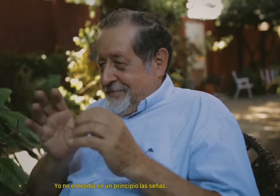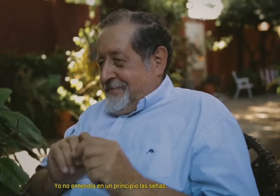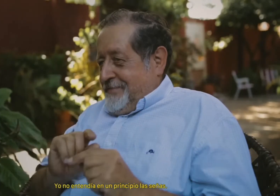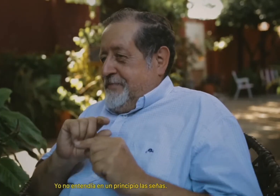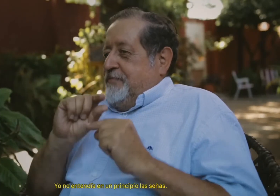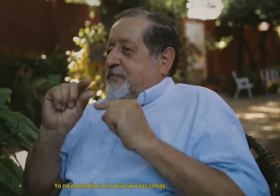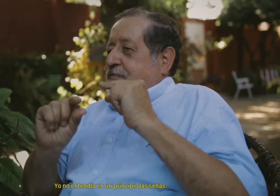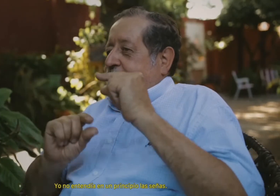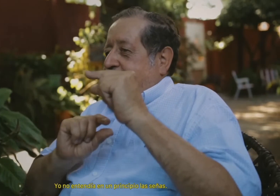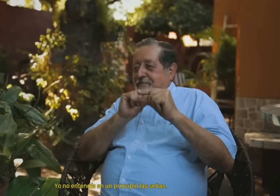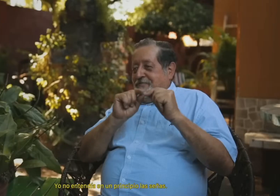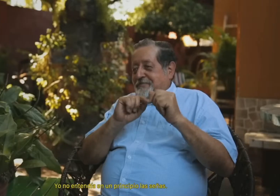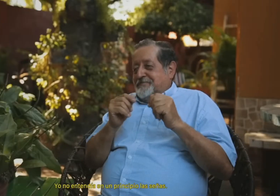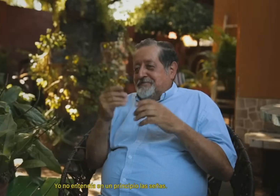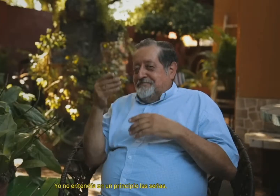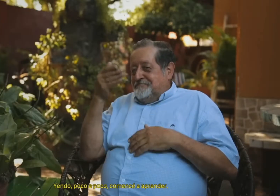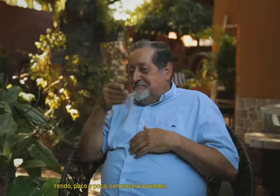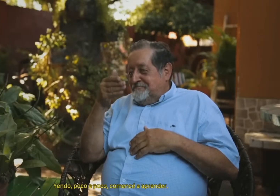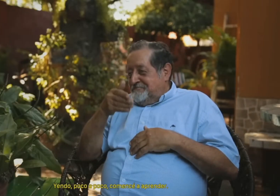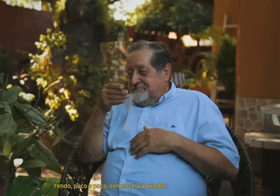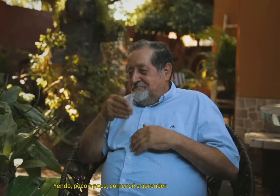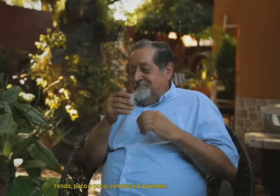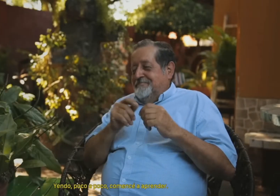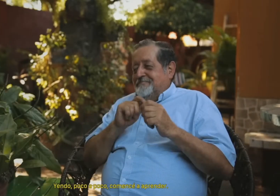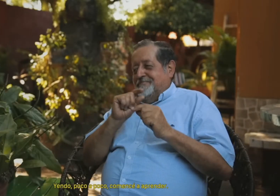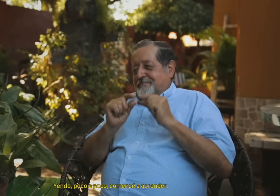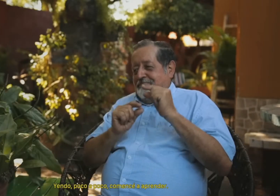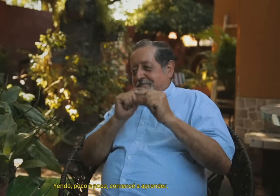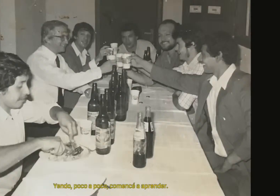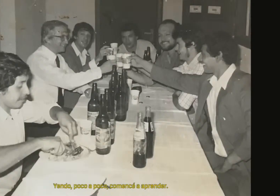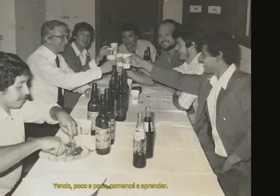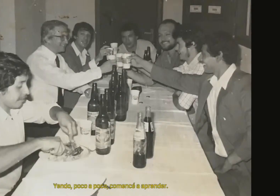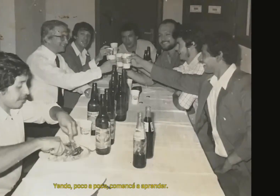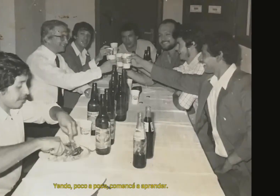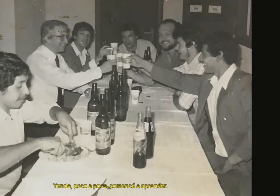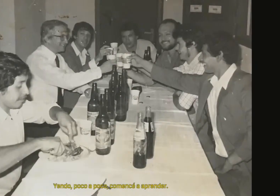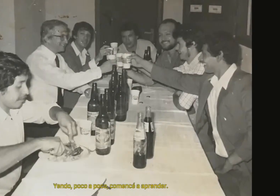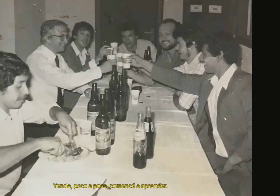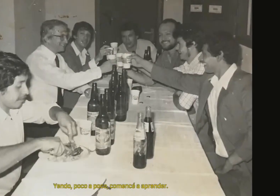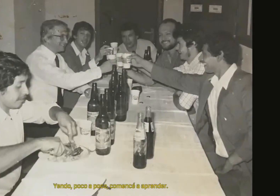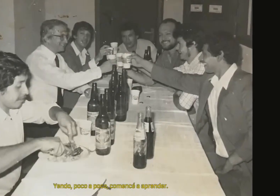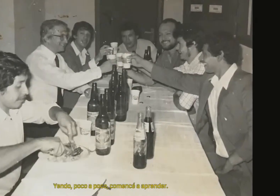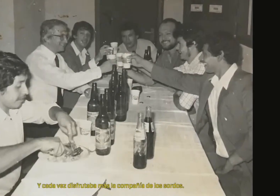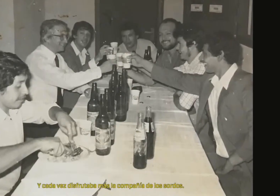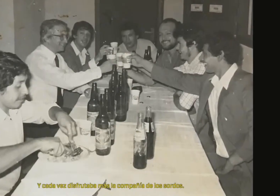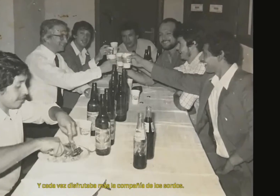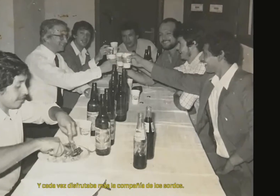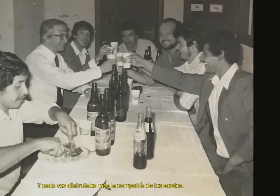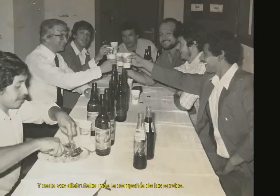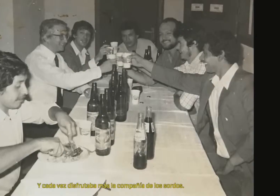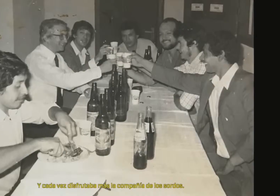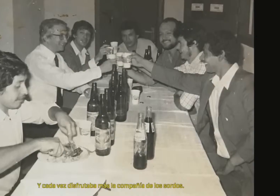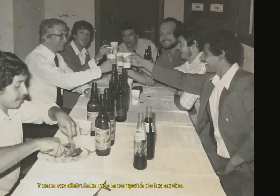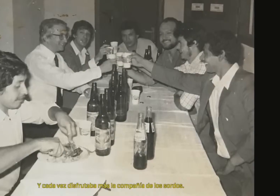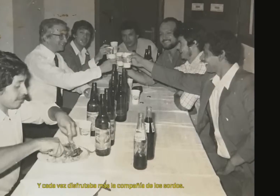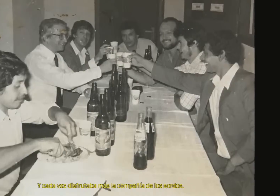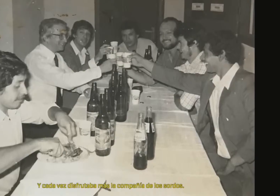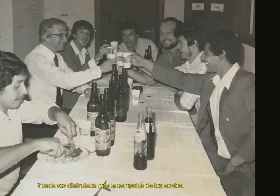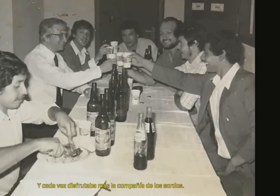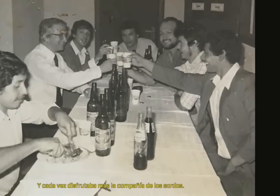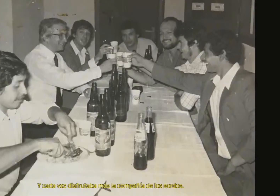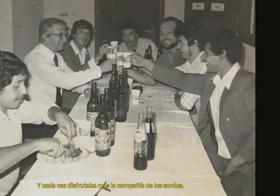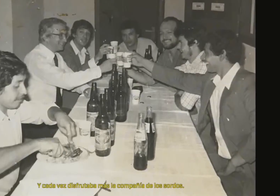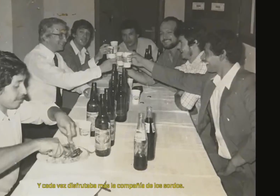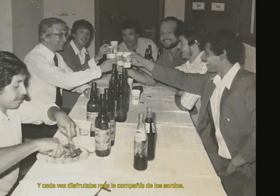en principio las señas. Yendo poco a poco comencé a aprender y cada vez disfrutaba más